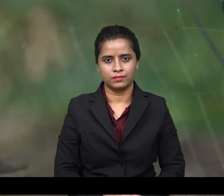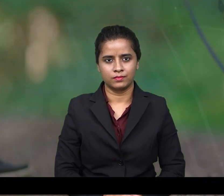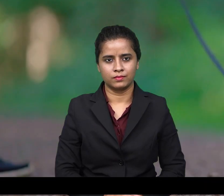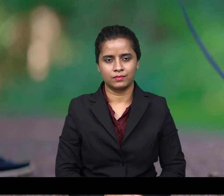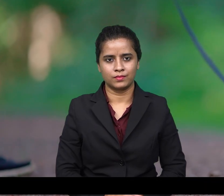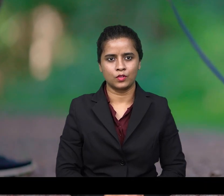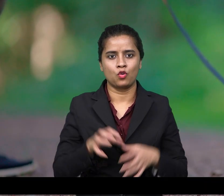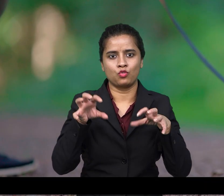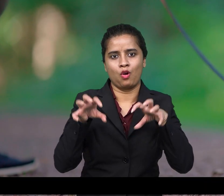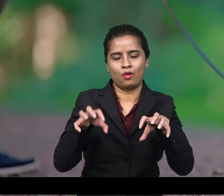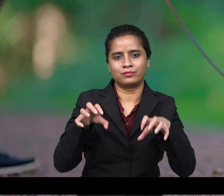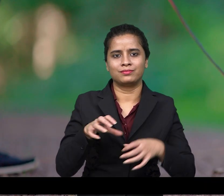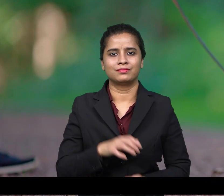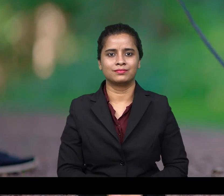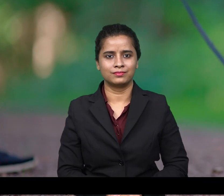कुत्ता,